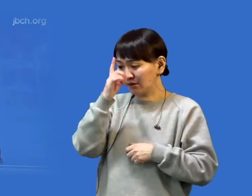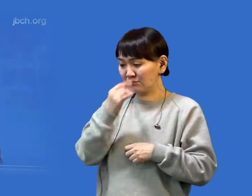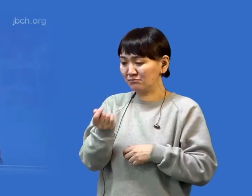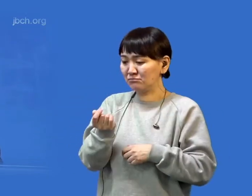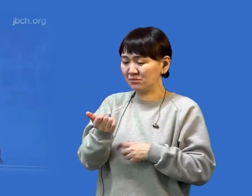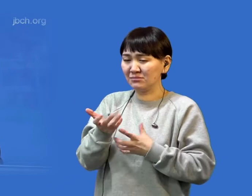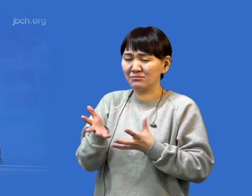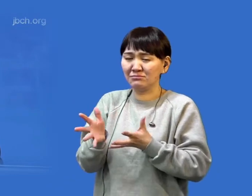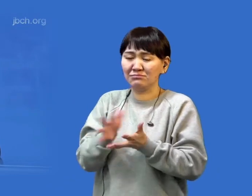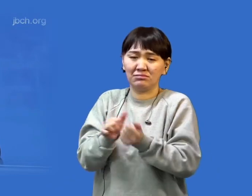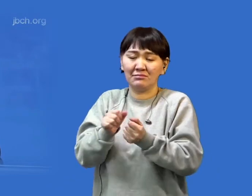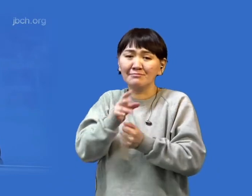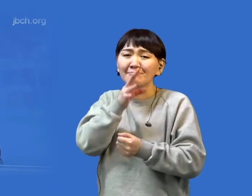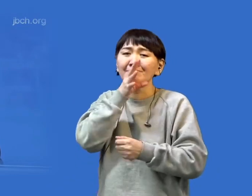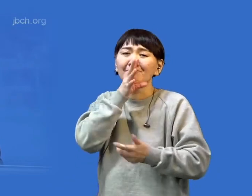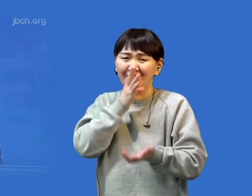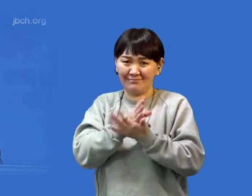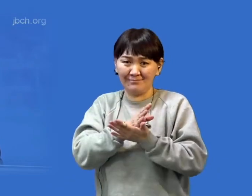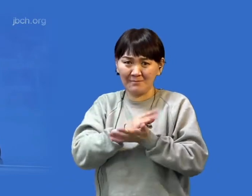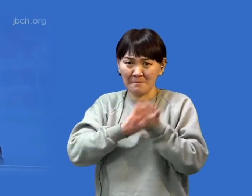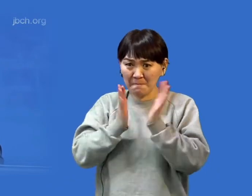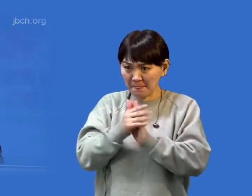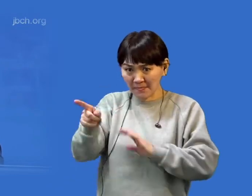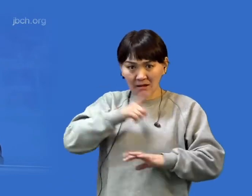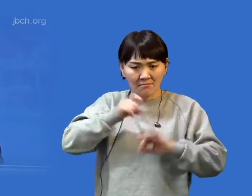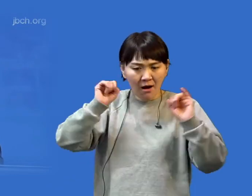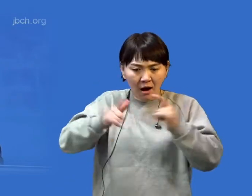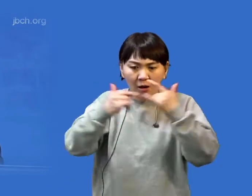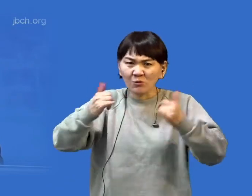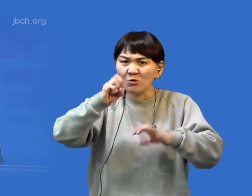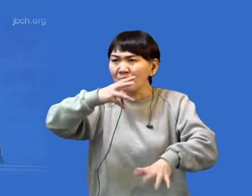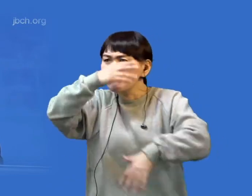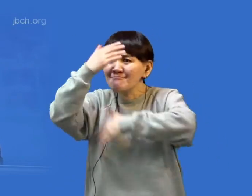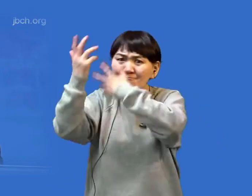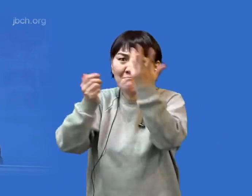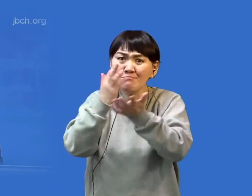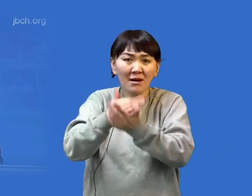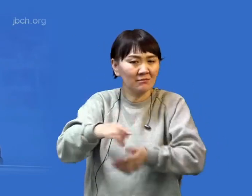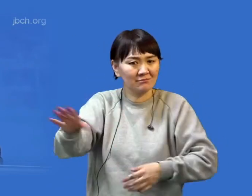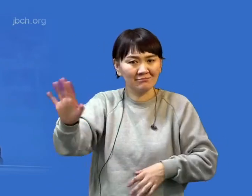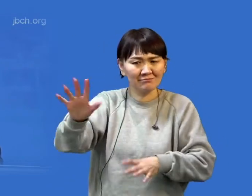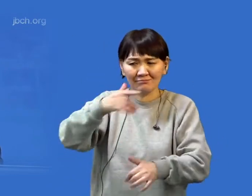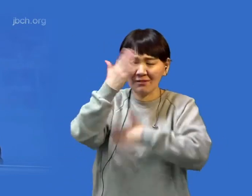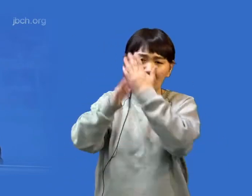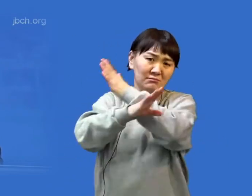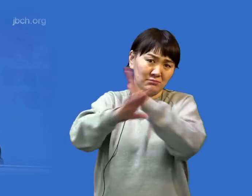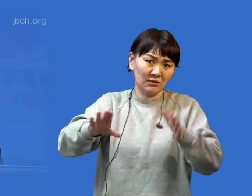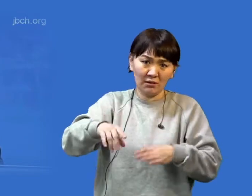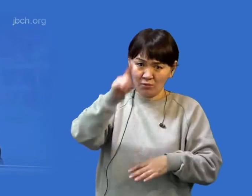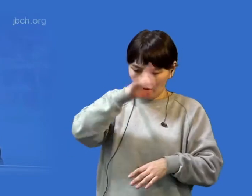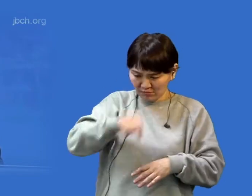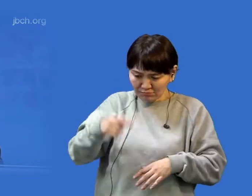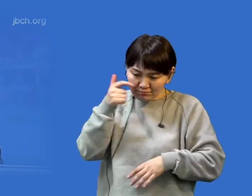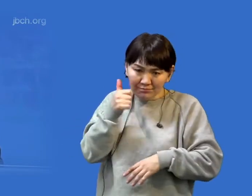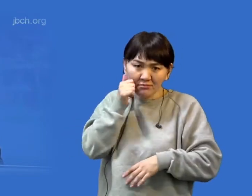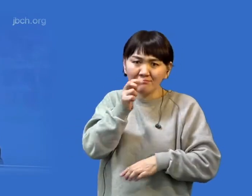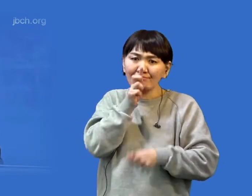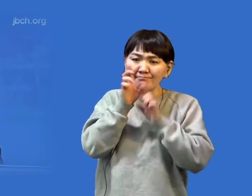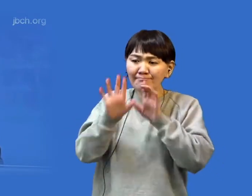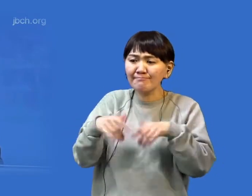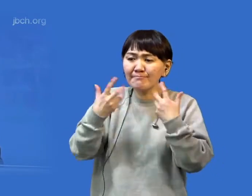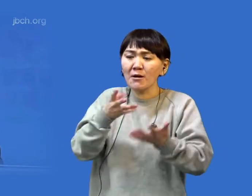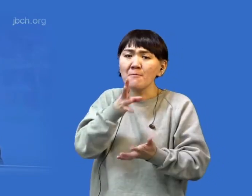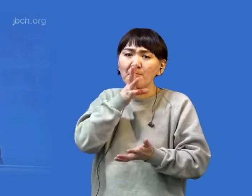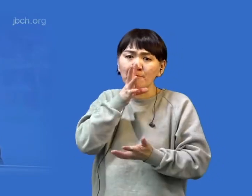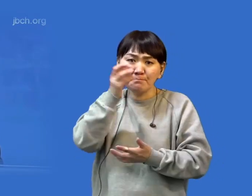Тэм учраас өөртөө агуу зүйлсийг ирж байна уу? Бүх хаа. Үзэгтэн би энэ махууд дээр гайхамшиг авчрах гэж байна. Гэж